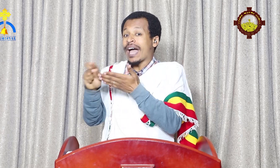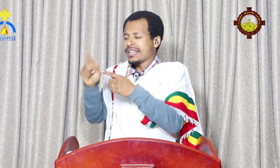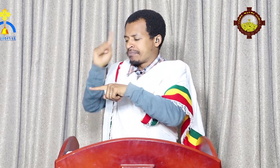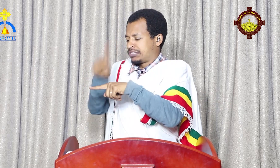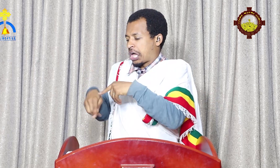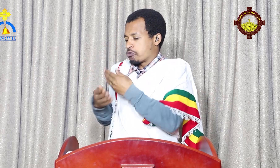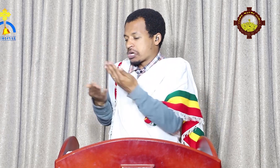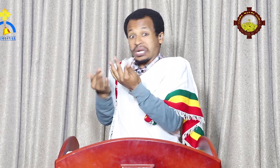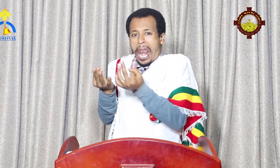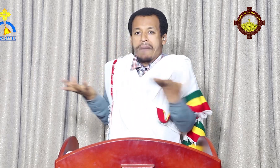ለቅዱሳን የሚሳነው ነገር የለም።